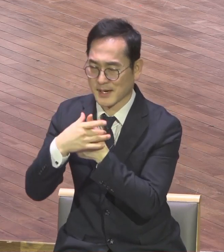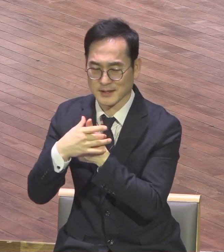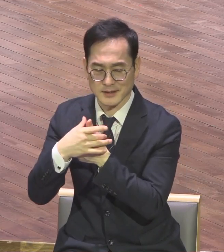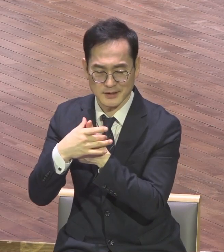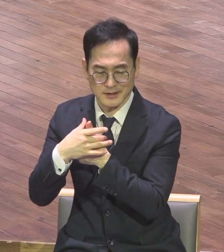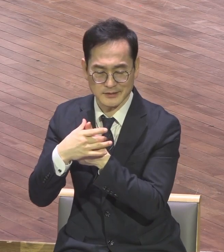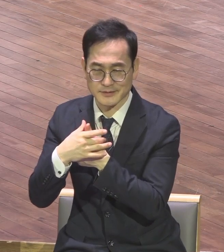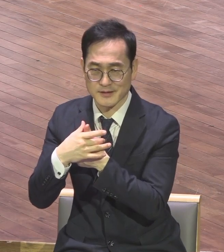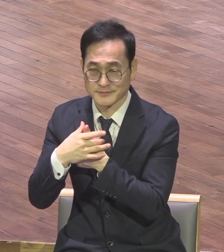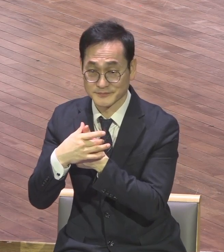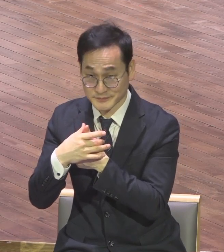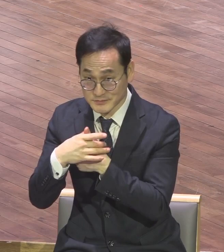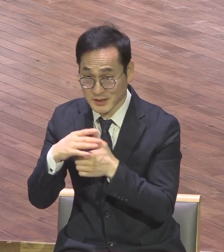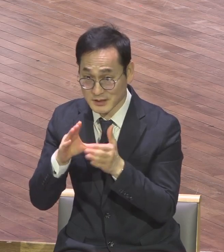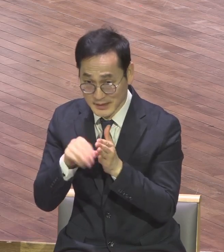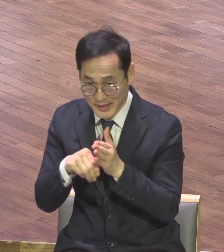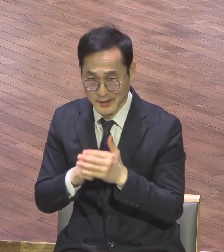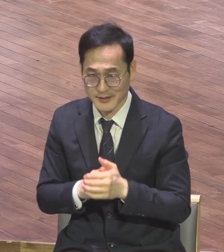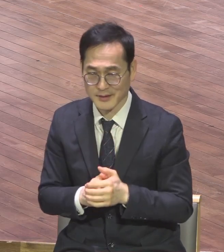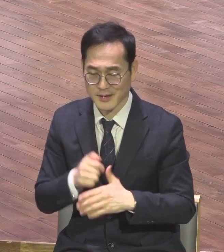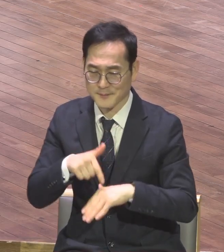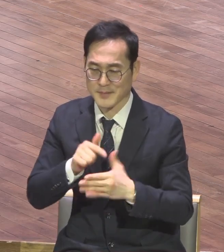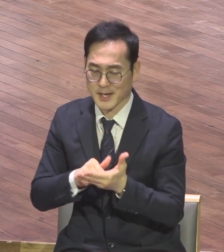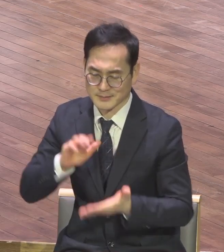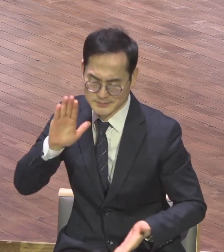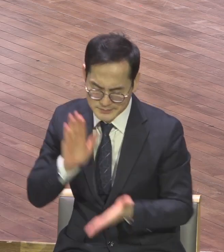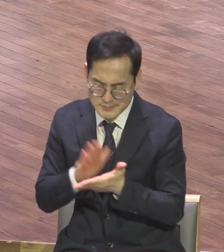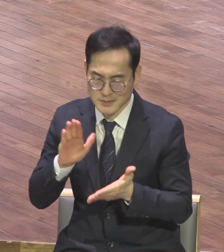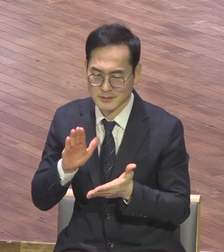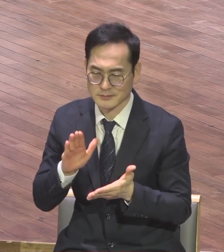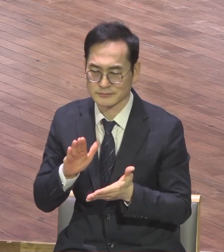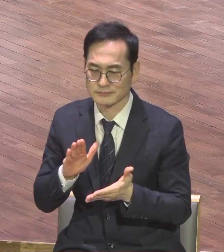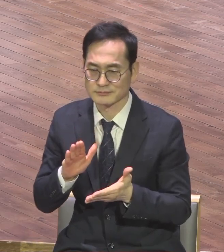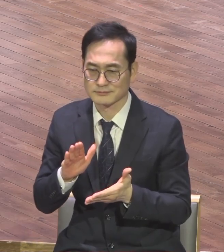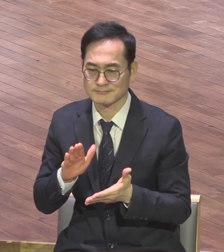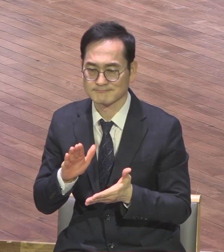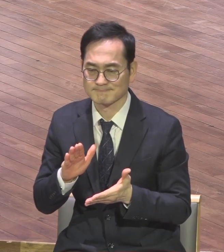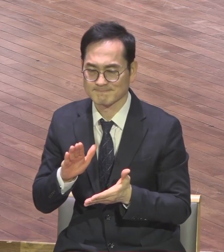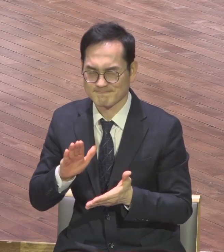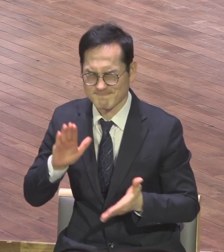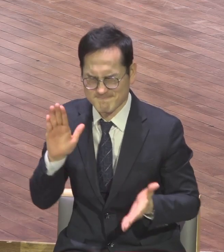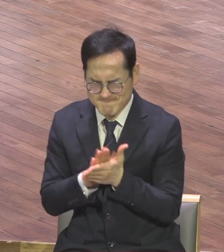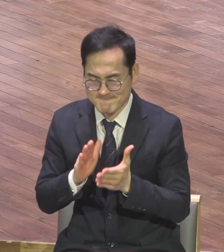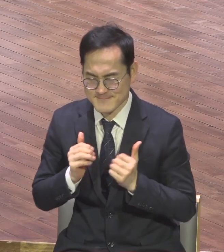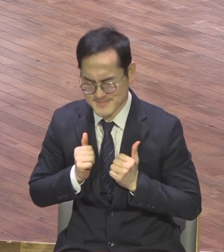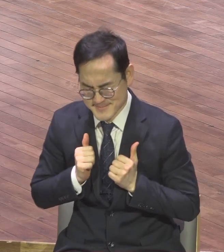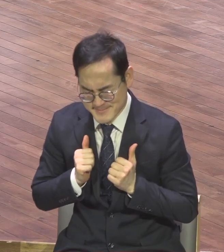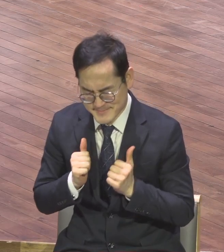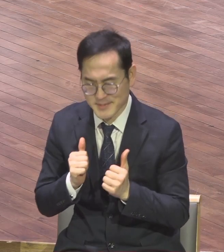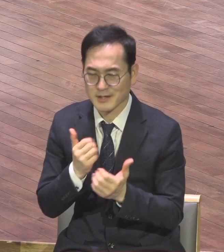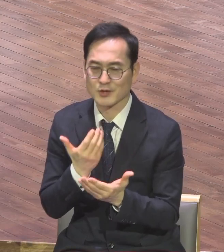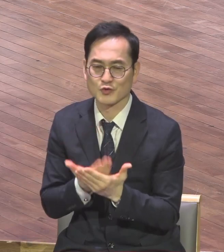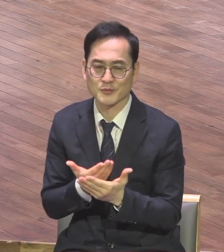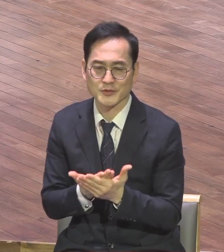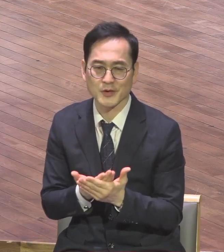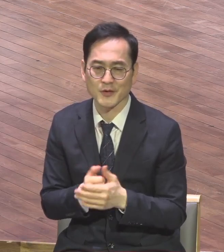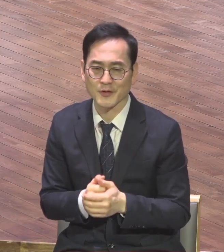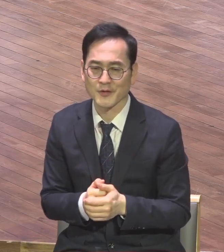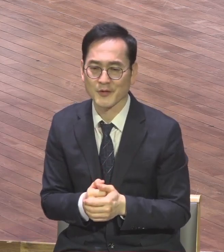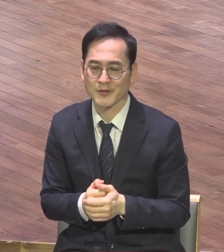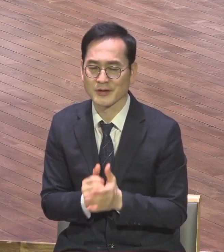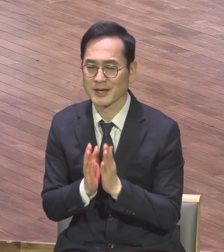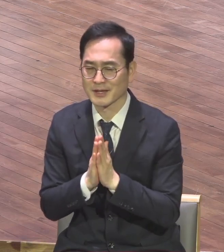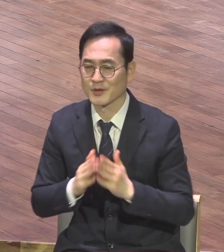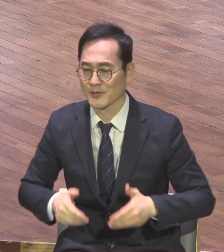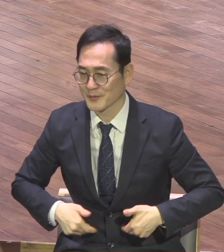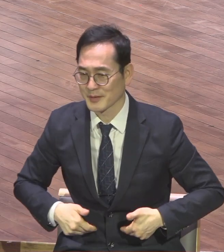2, 3, 4, 5천 점 말만 하는 것이 아니라 네 가슴이 뜨겁게 하여 주옵소서. 이것 때문에 여러분이 임직 받기 때문에. 그리고